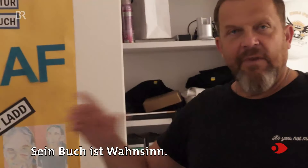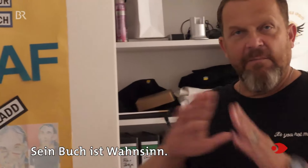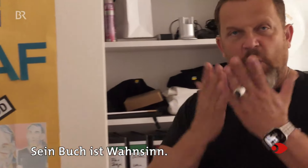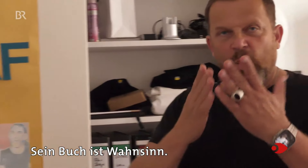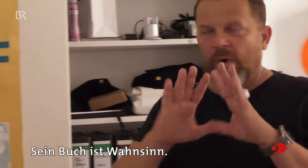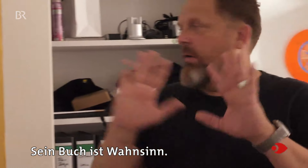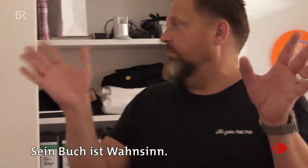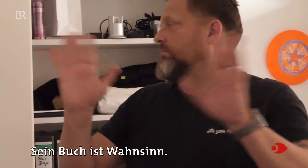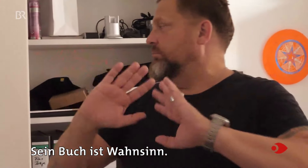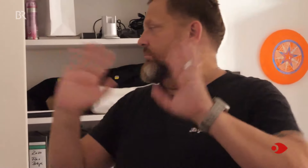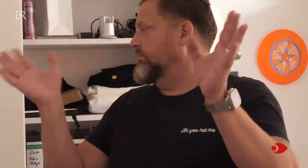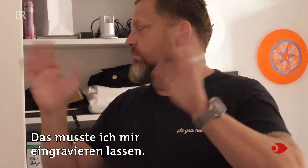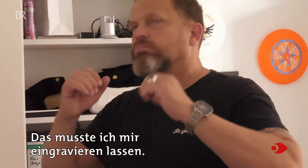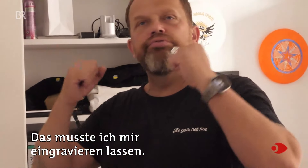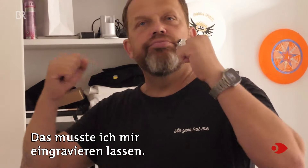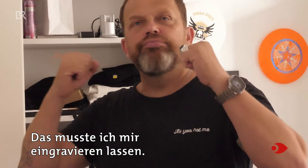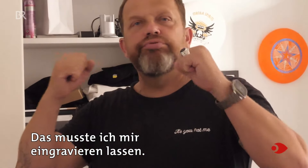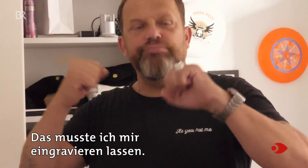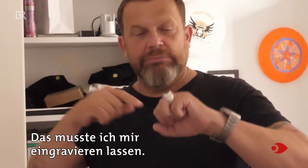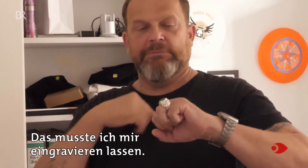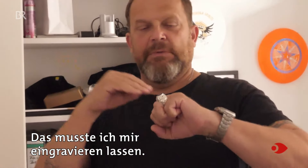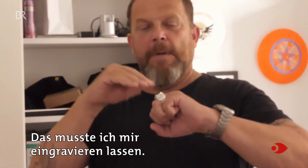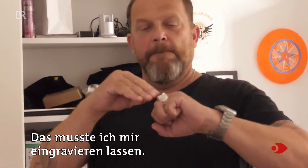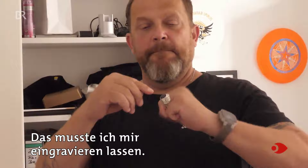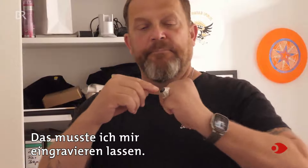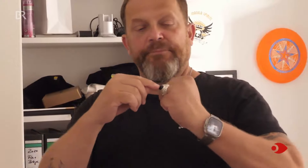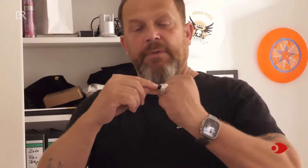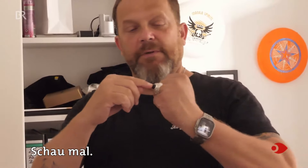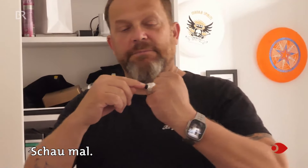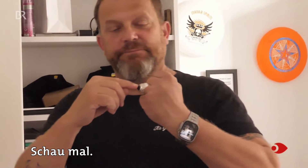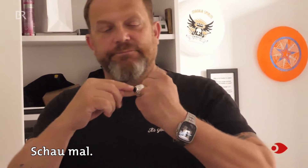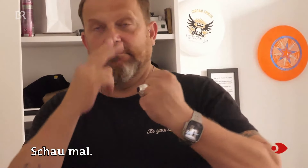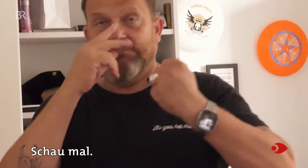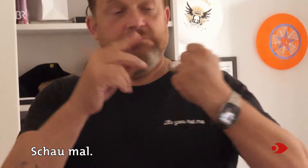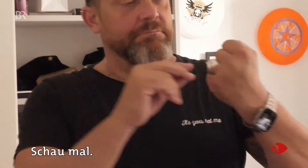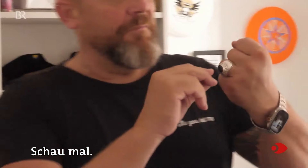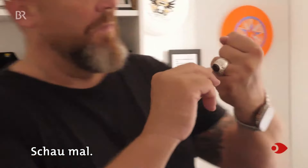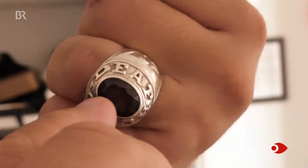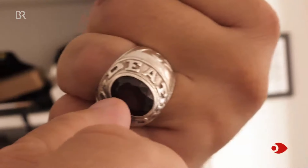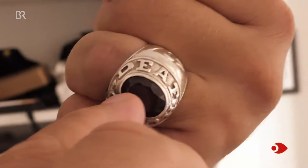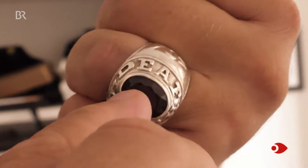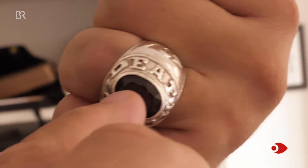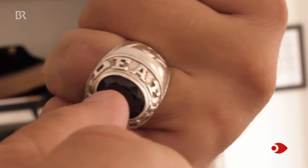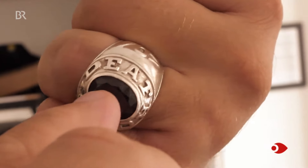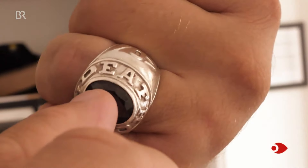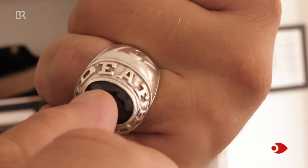Sein Buch ist Wahnsinn. Das musste ich mir eingravieren lassen. Schau mal.